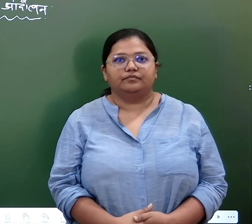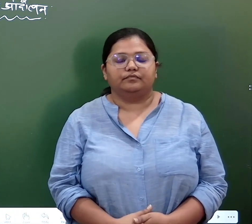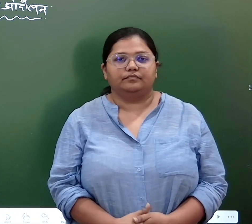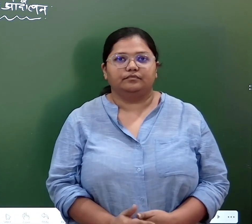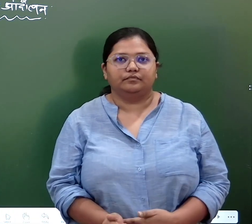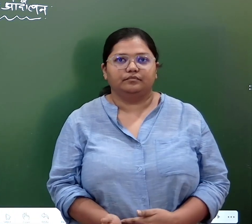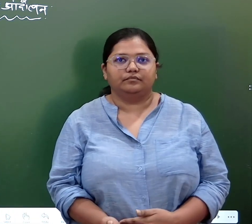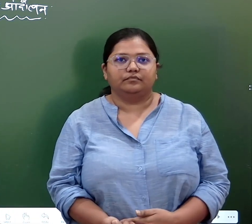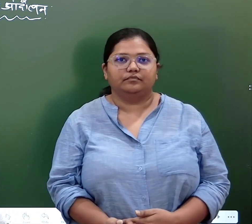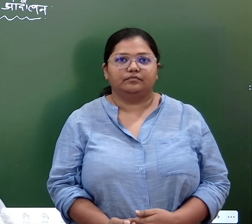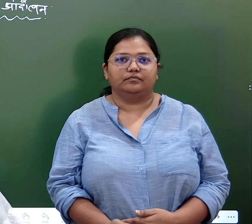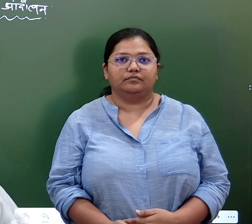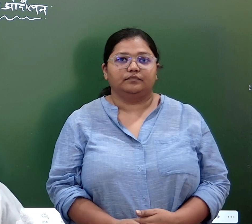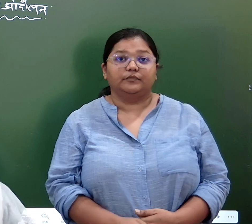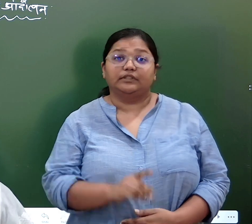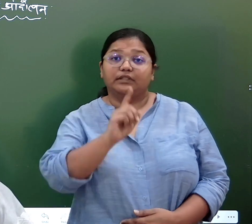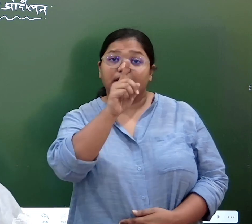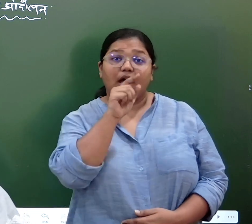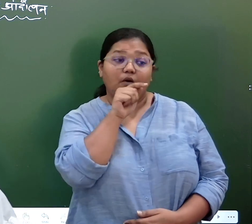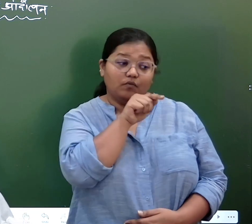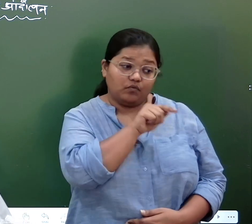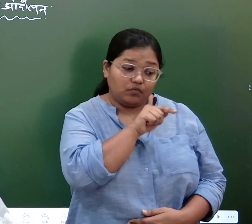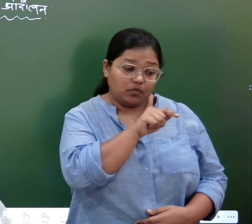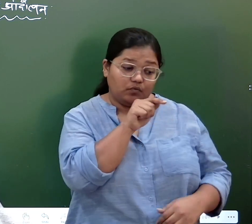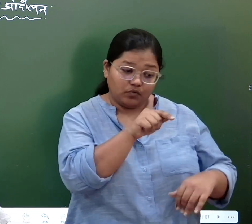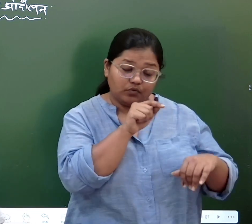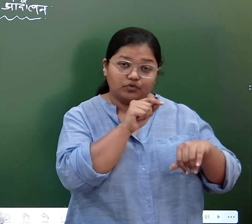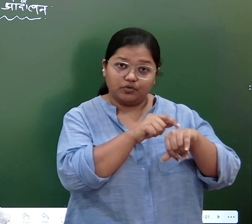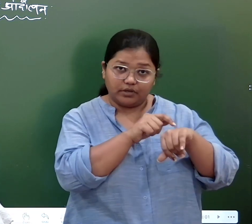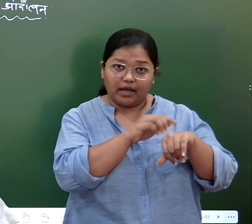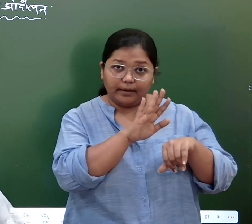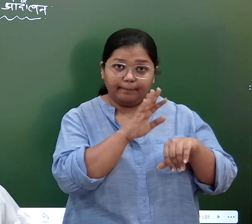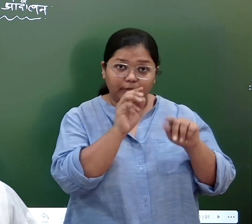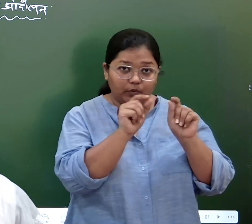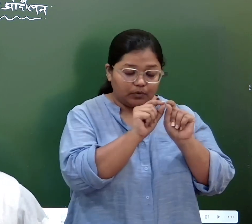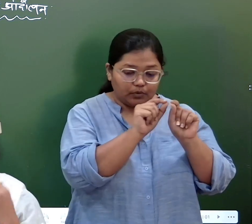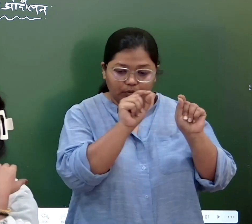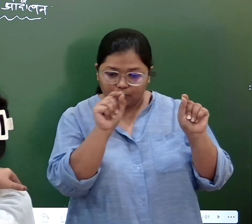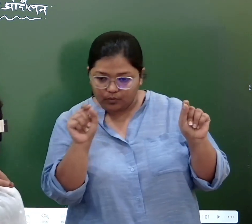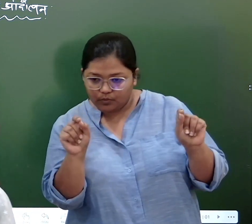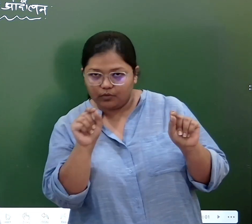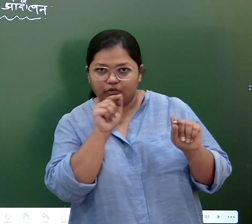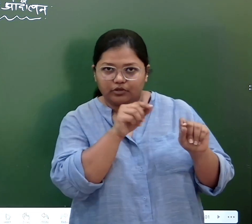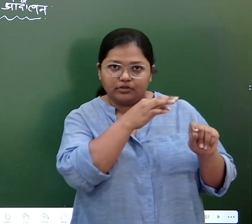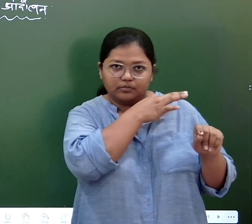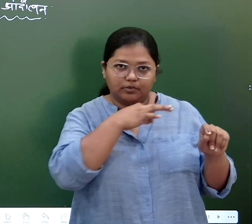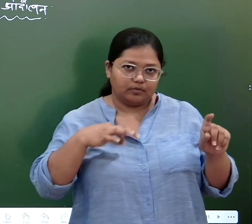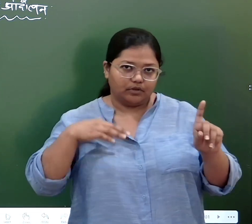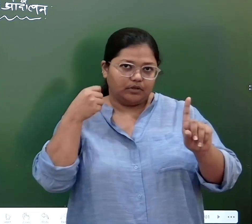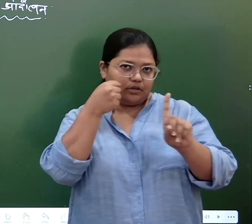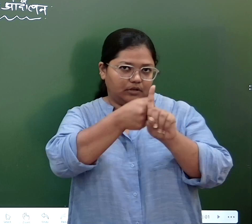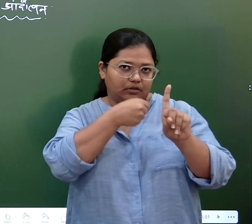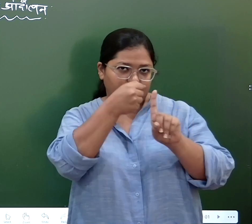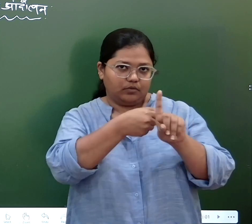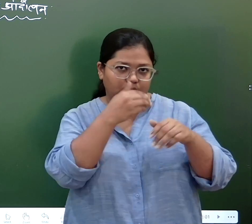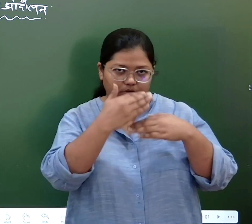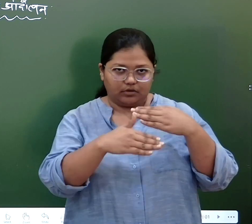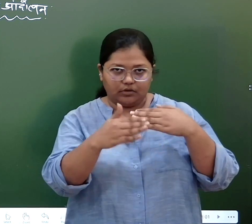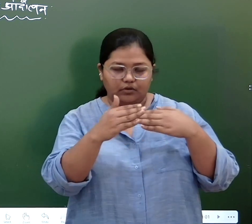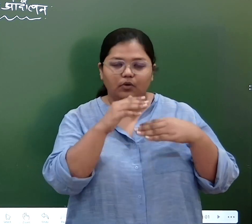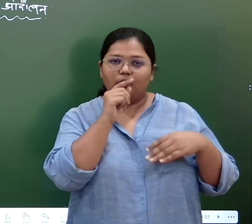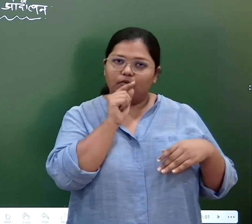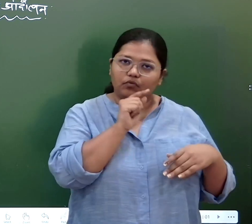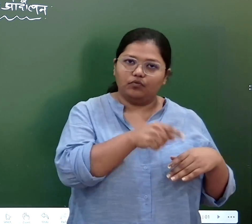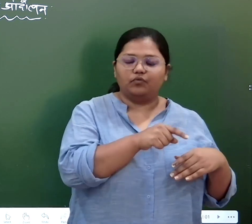भक्ति आंदोलन। ठीक है, इस आंदोलन में नए नए संत आए। ठीक, तो हम पढ़ेंगे भक्ति एवं सूफी